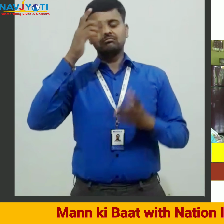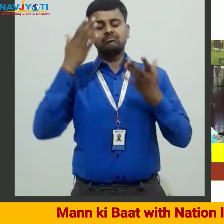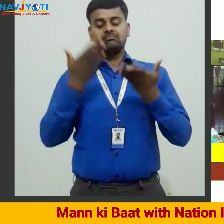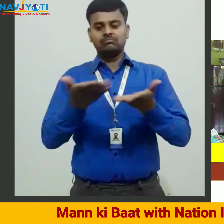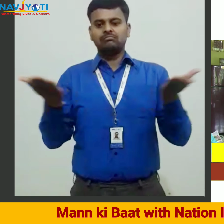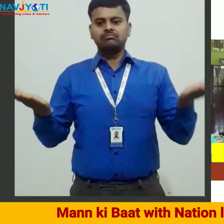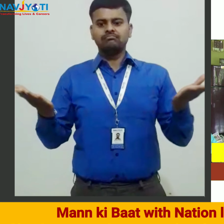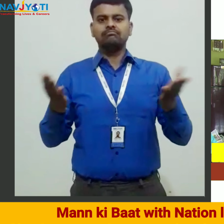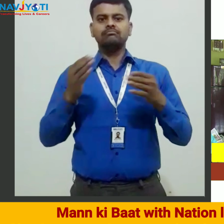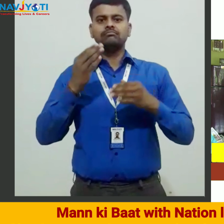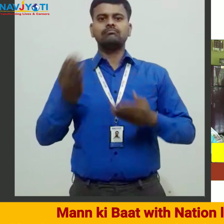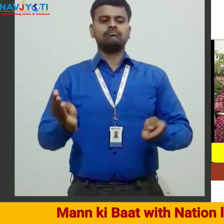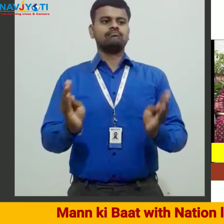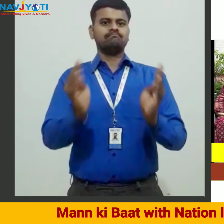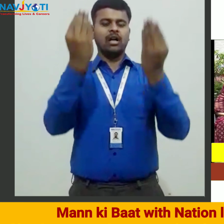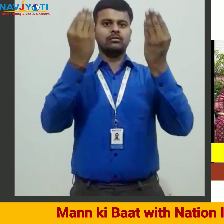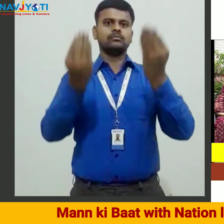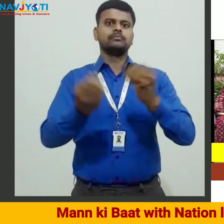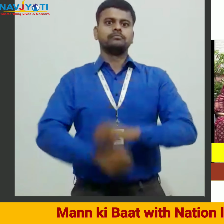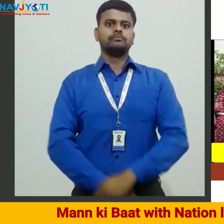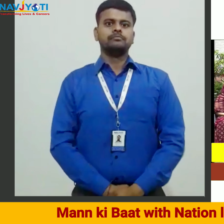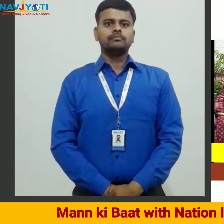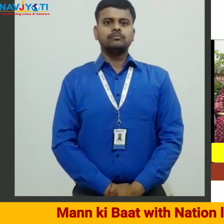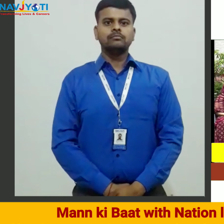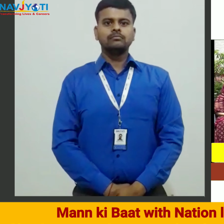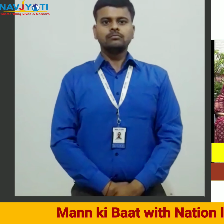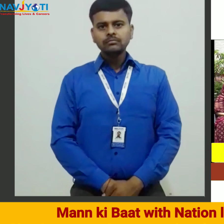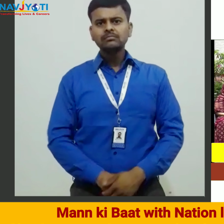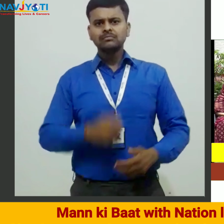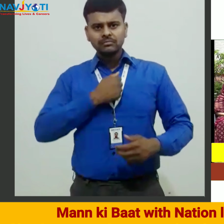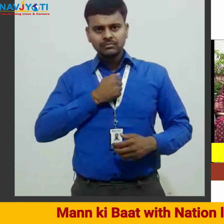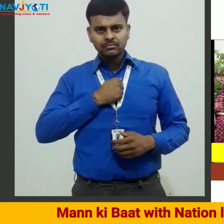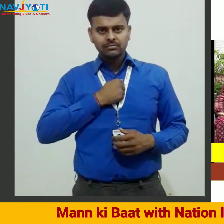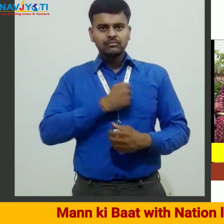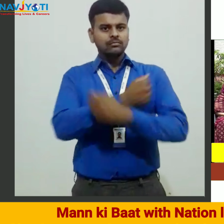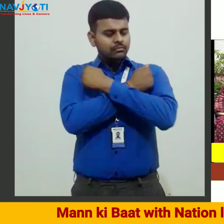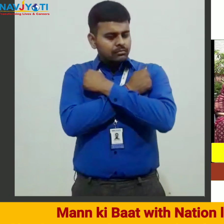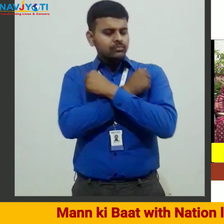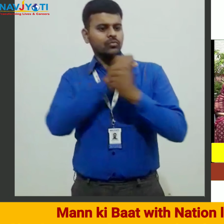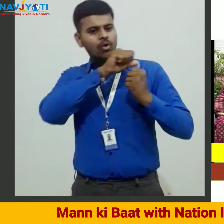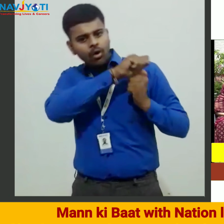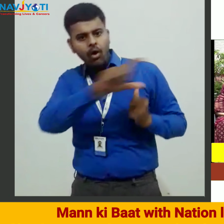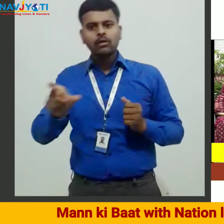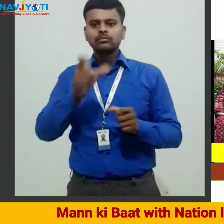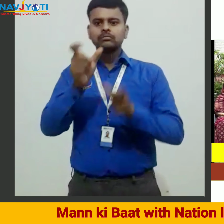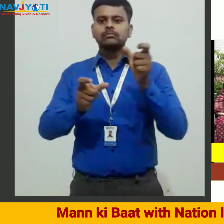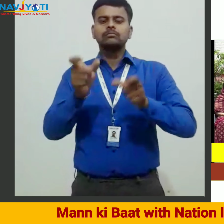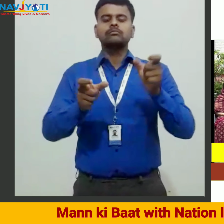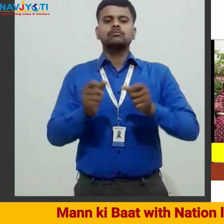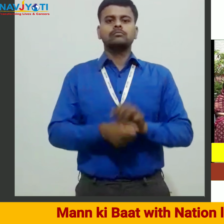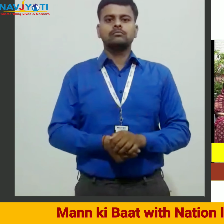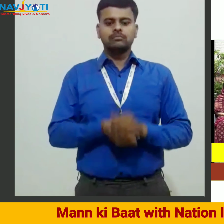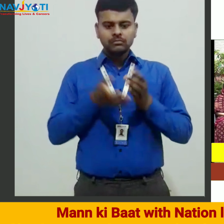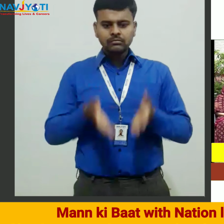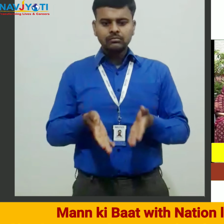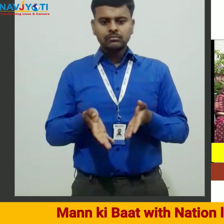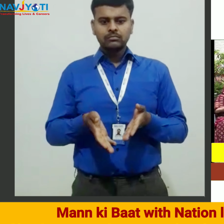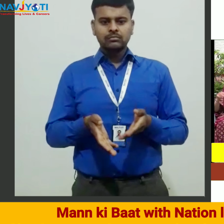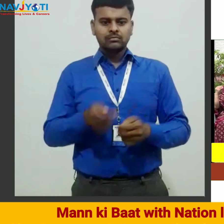राज्य सरकारें जो जिम्मेदारी निभा रही हैं, उसकी कोरोना के खिलाफ लड़ाई में बहुत बड़ी भूमिका